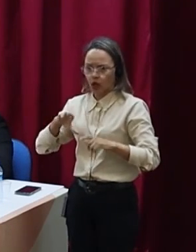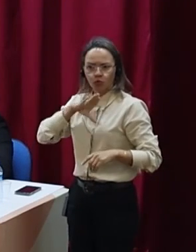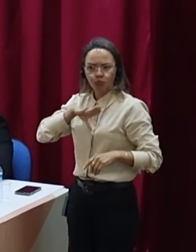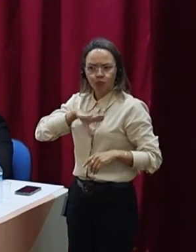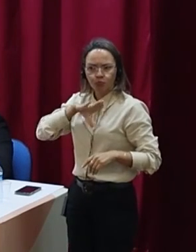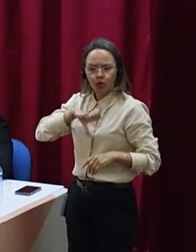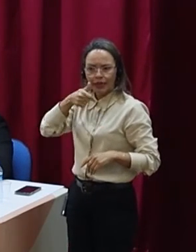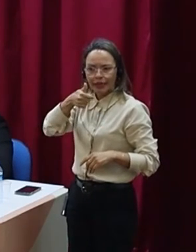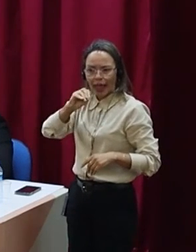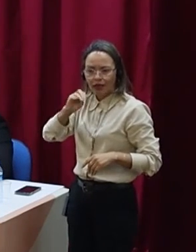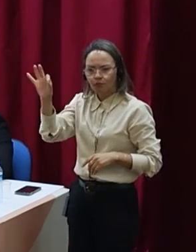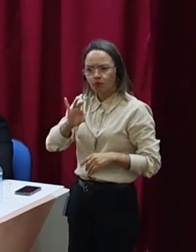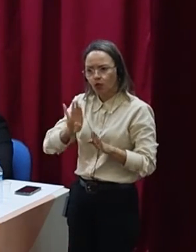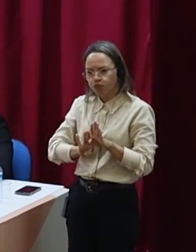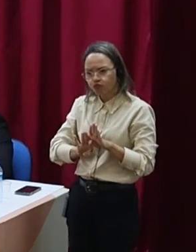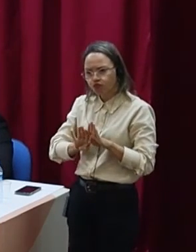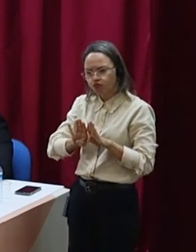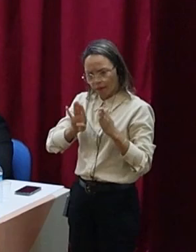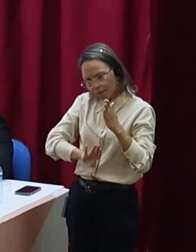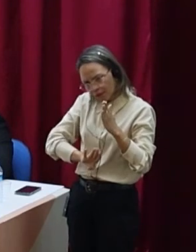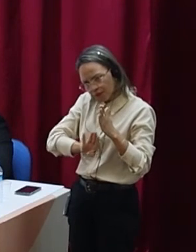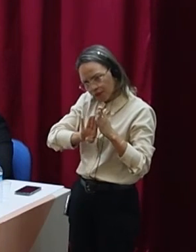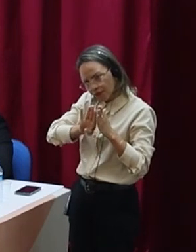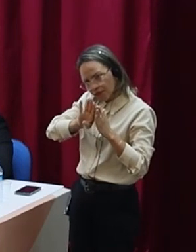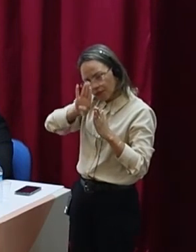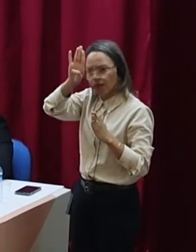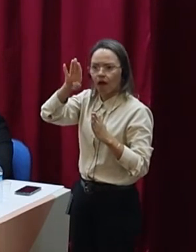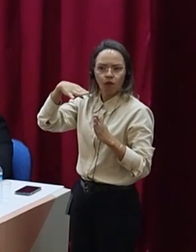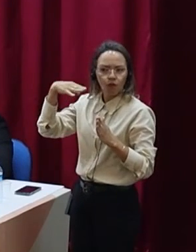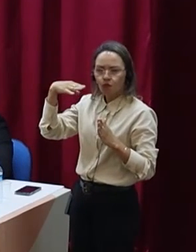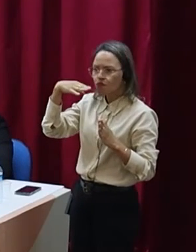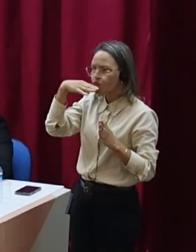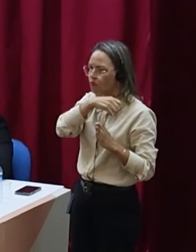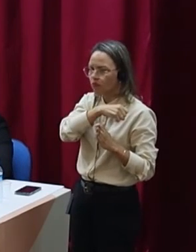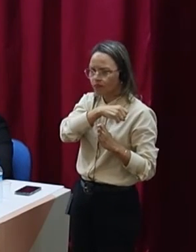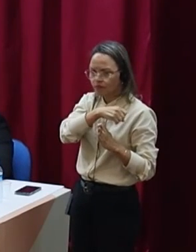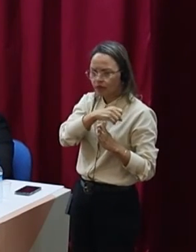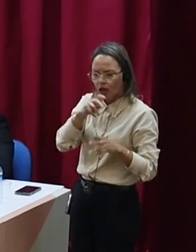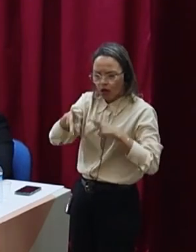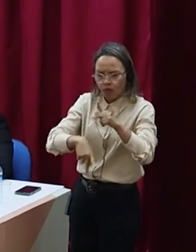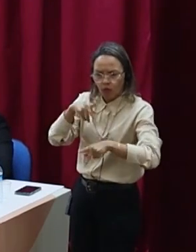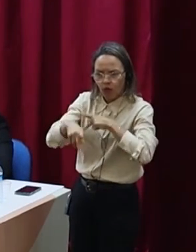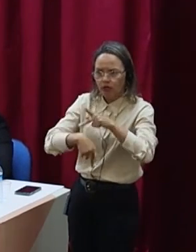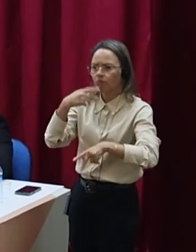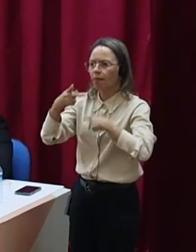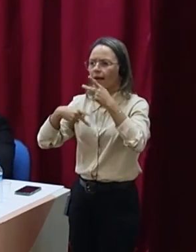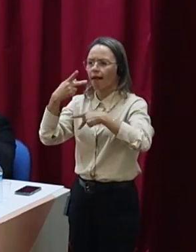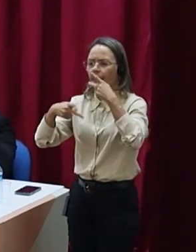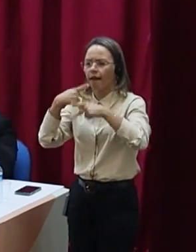presencia. No hay estadística, pero yo creo que un gran porcentaje de la población habla portugués, especialmente hacia Pedro